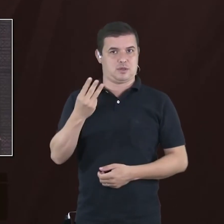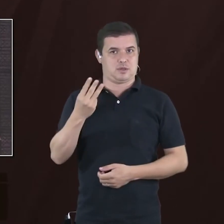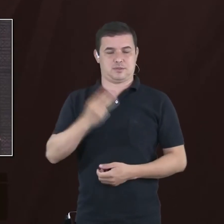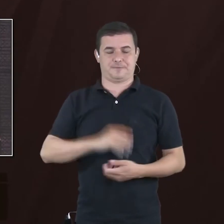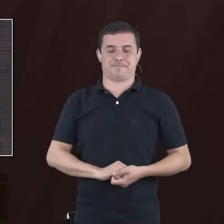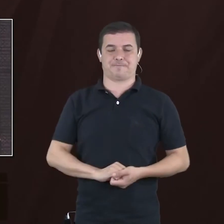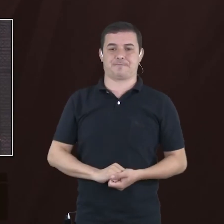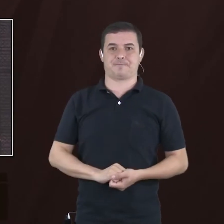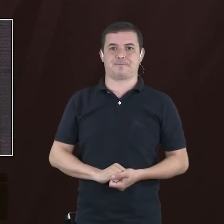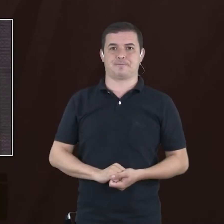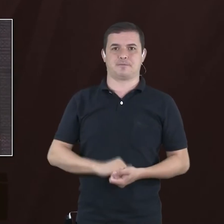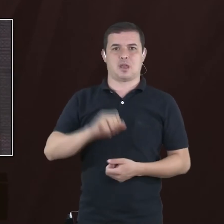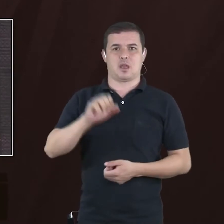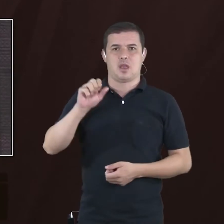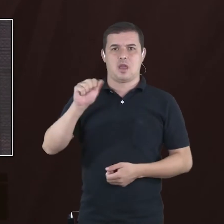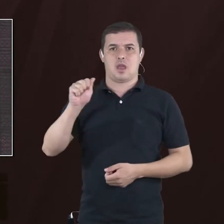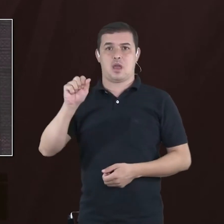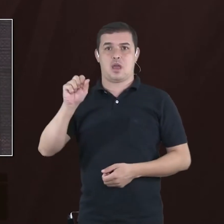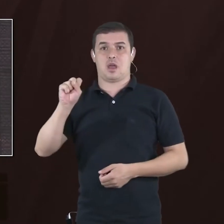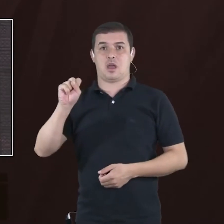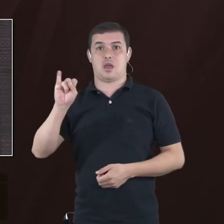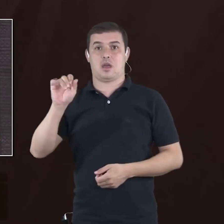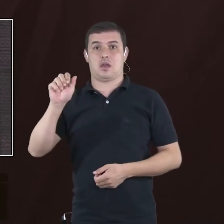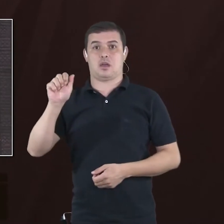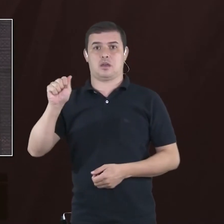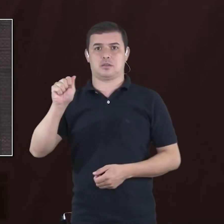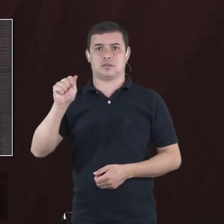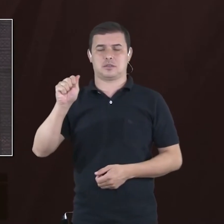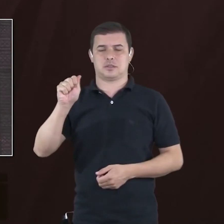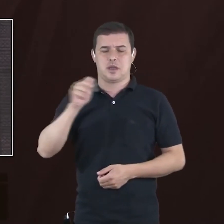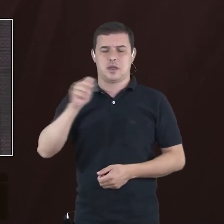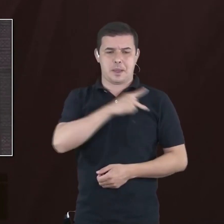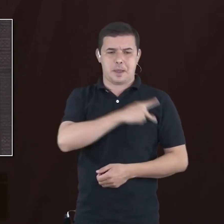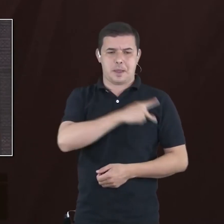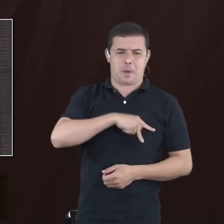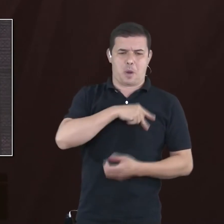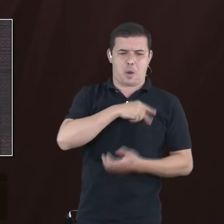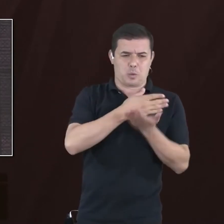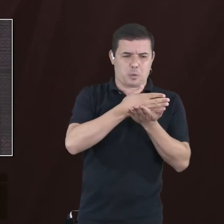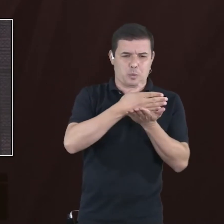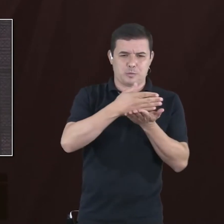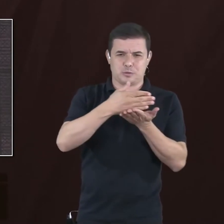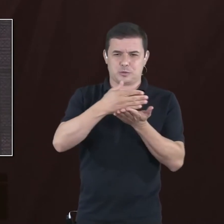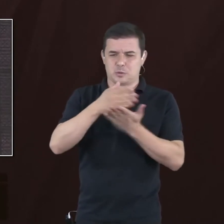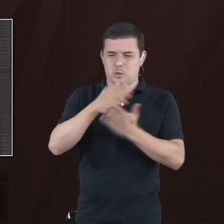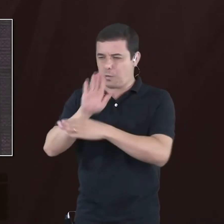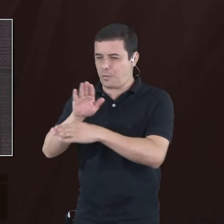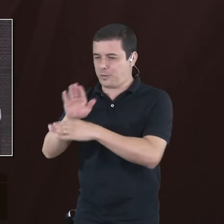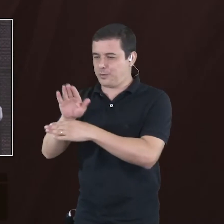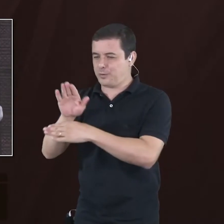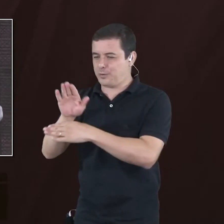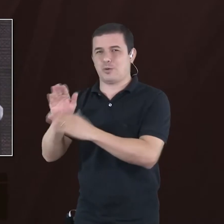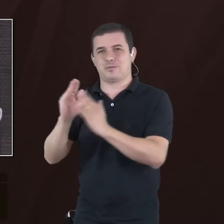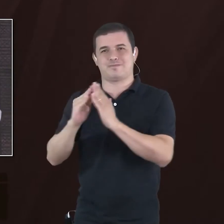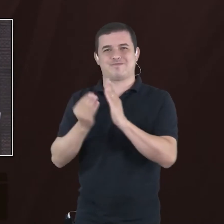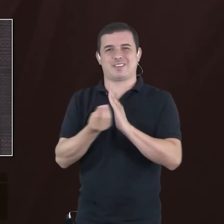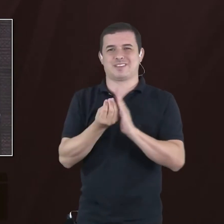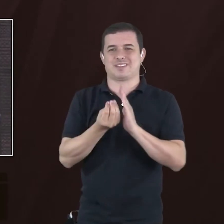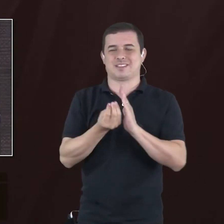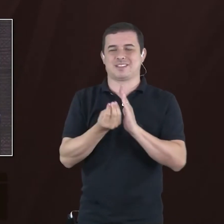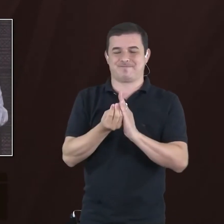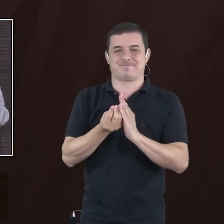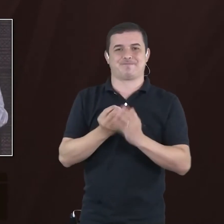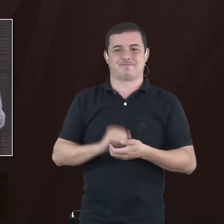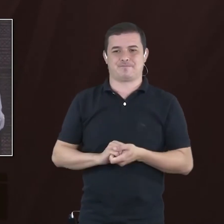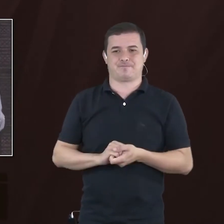me abandonaram. A Ásia era a menina dos olhos de Paulo, onde ele cultivou ali, né, um